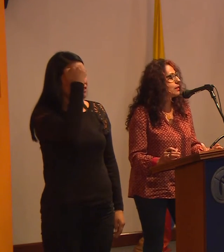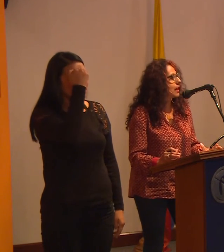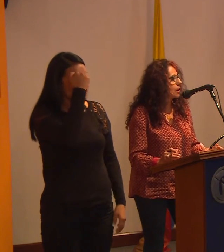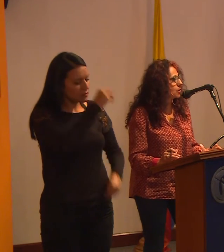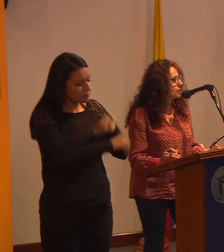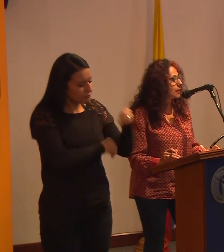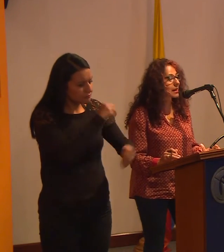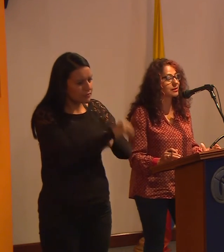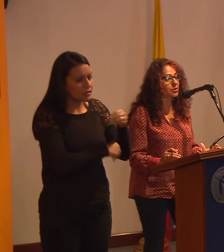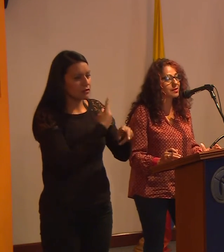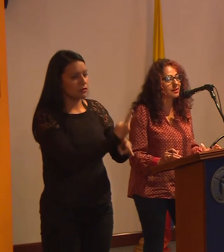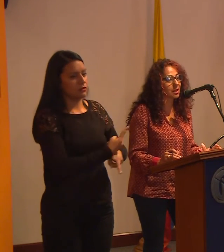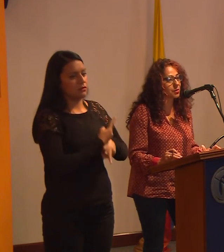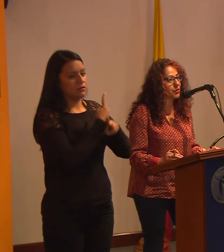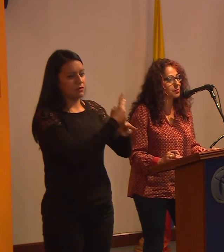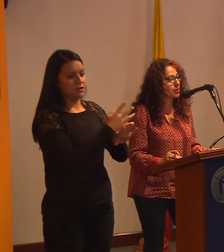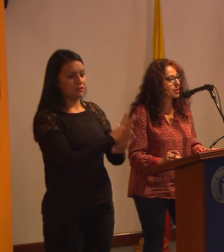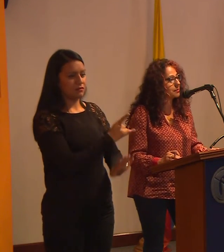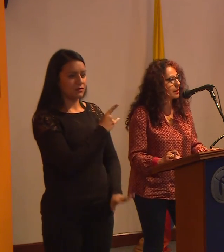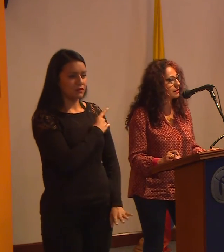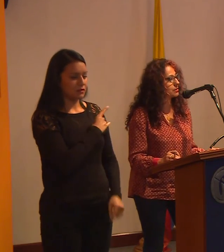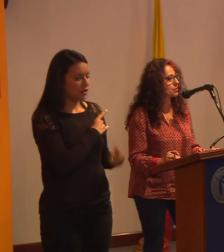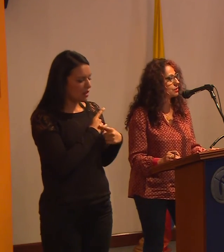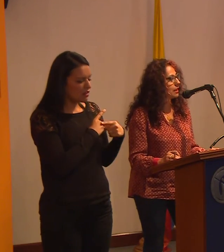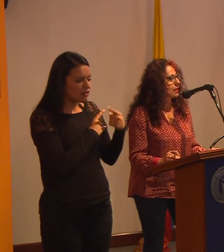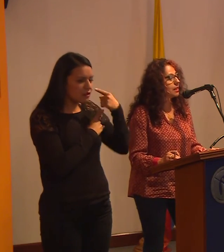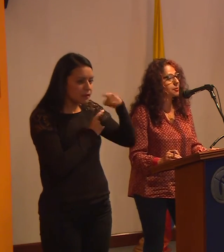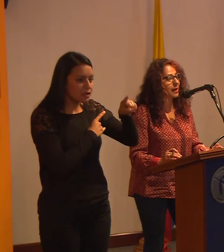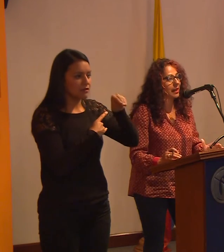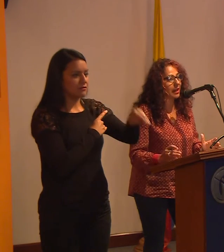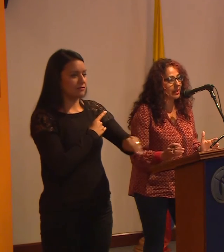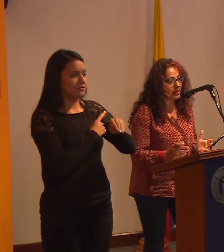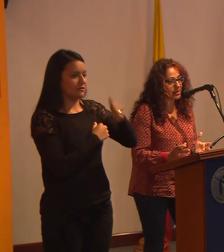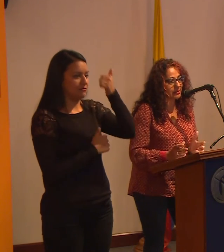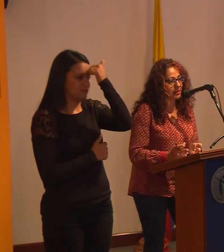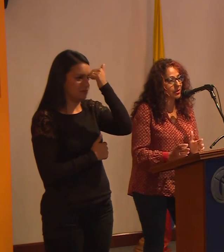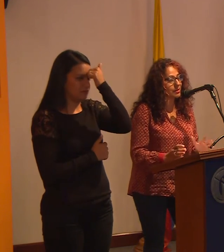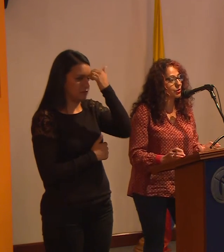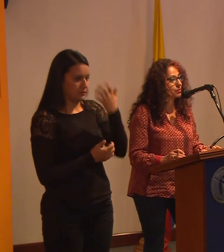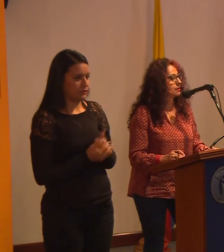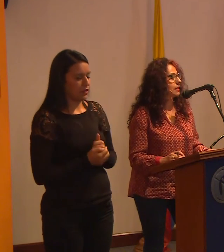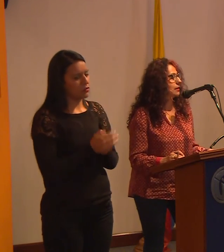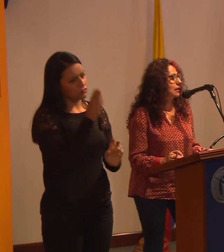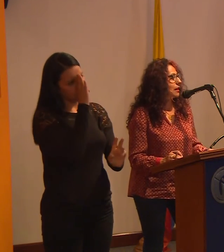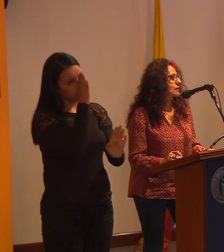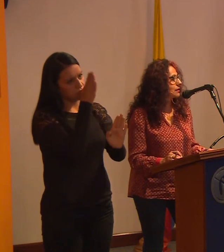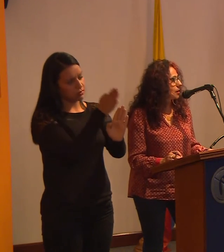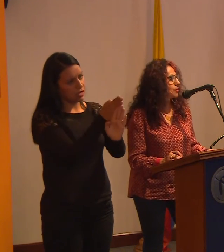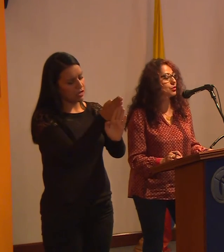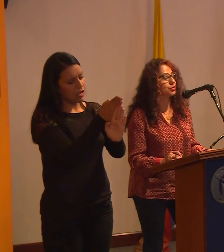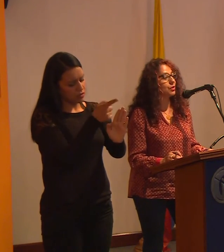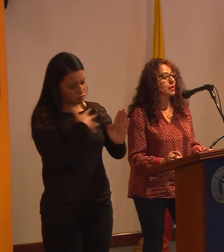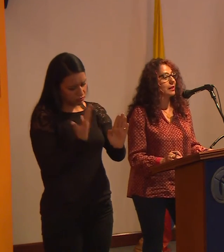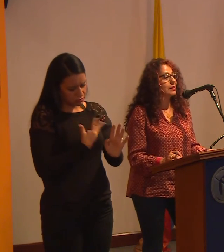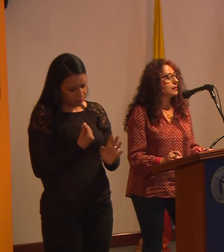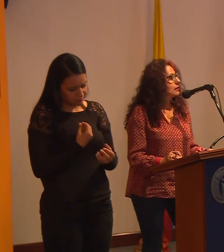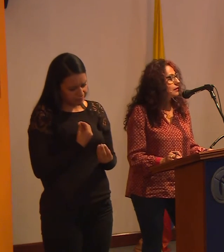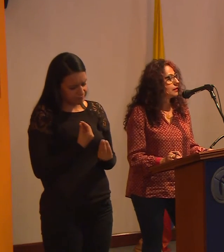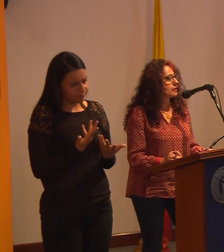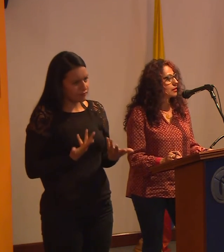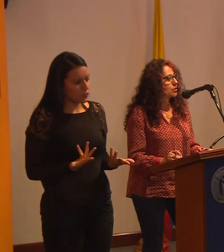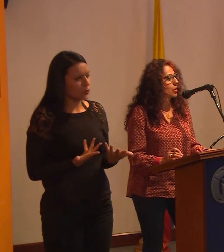de cuidado para esta universidad como formadora de maestros, y que para en este horizonte estamos